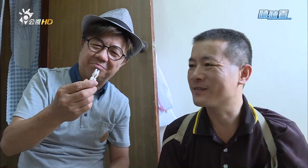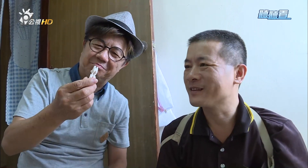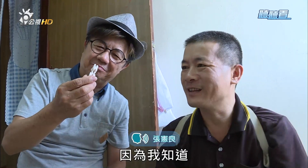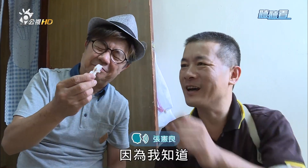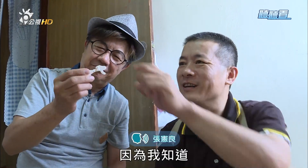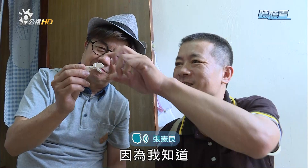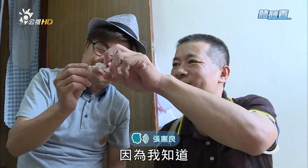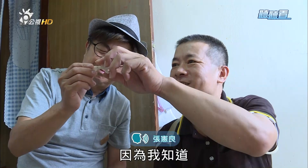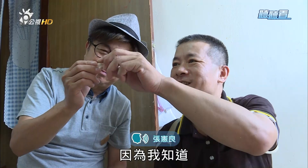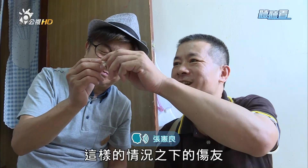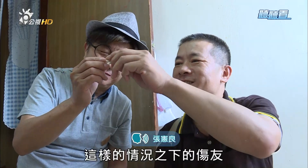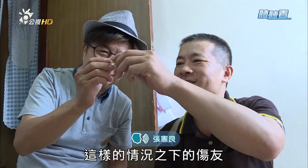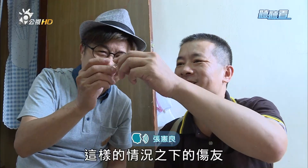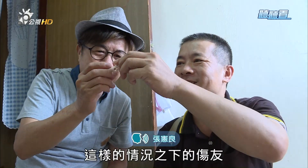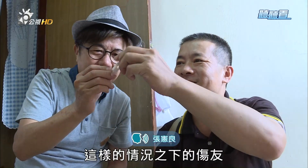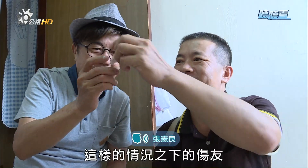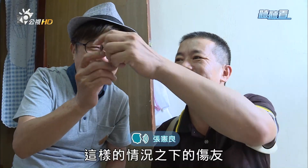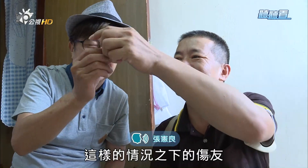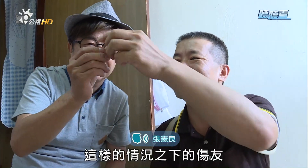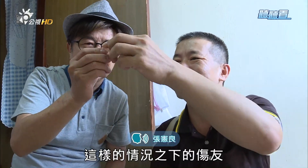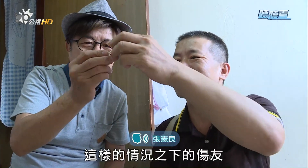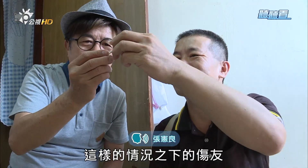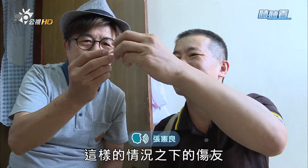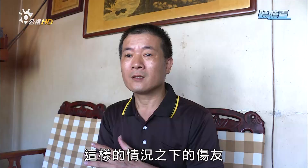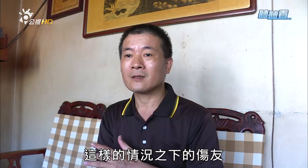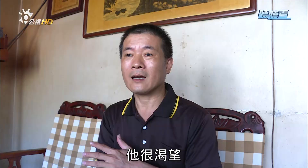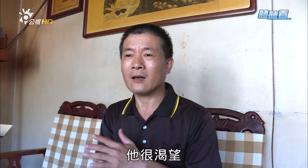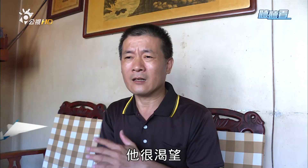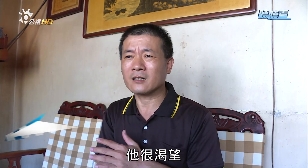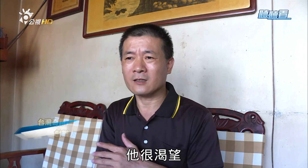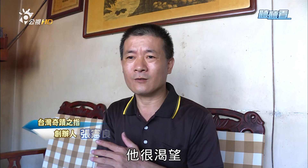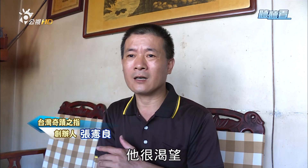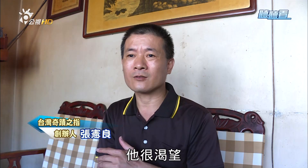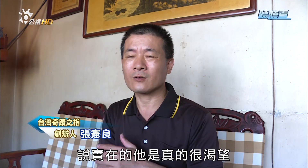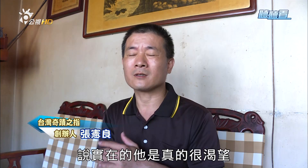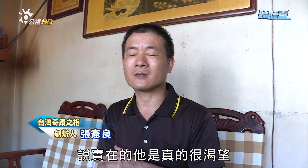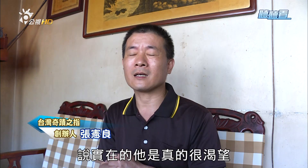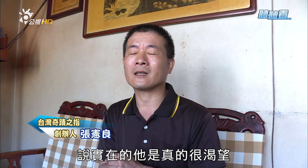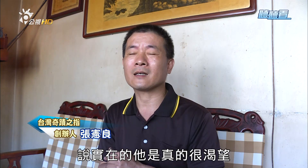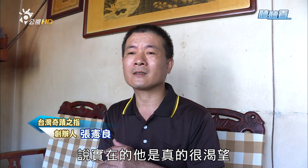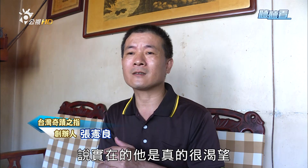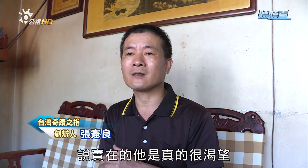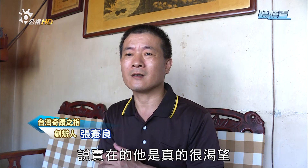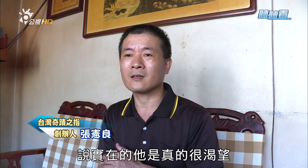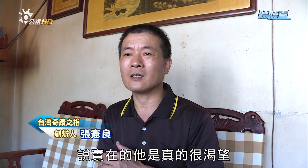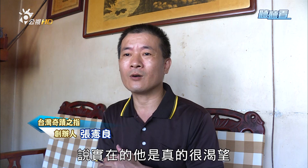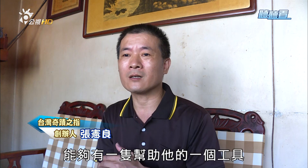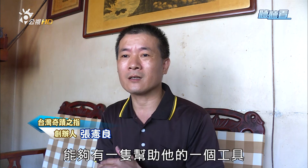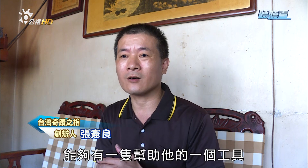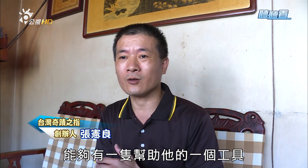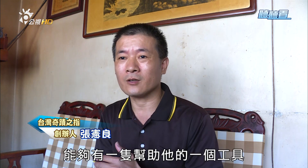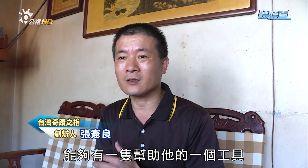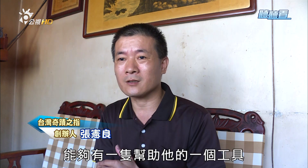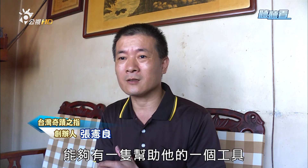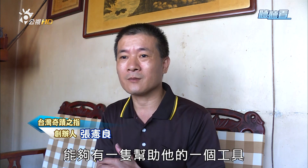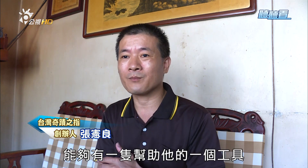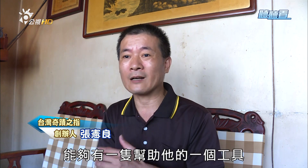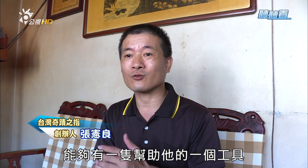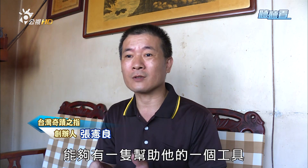因为我知道这样的情况之下的商友他很渴望，说实在的他是真的很渴望能够有一支帮助他